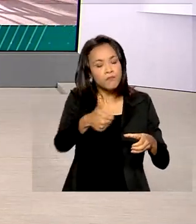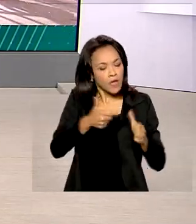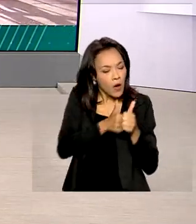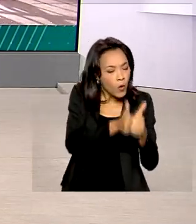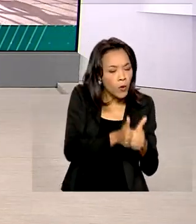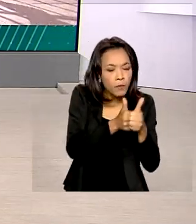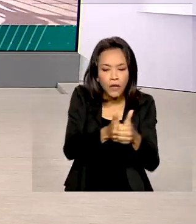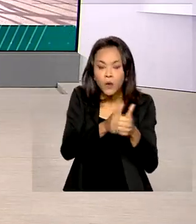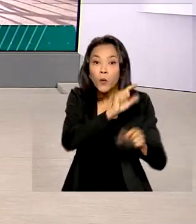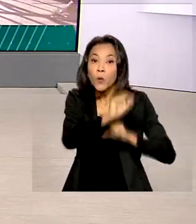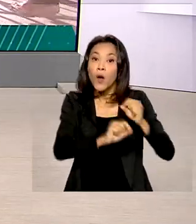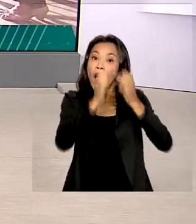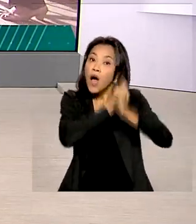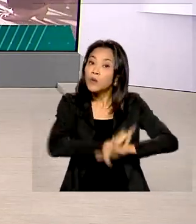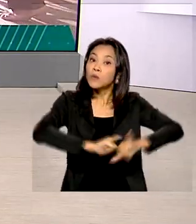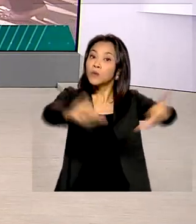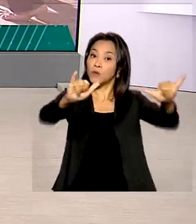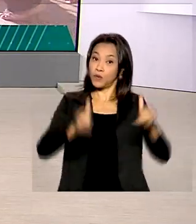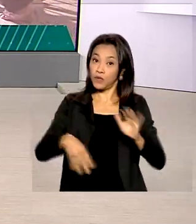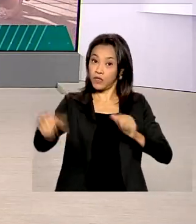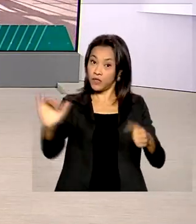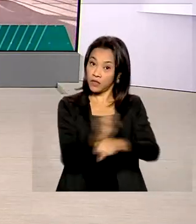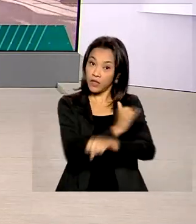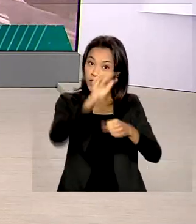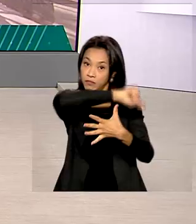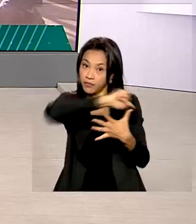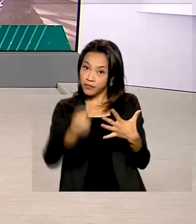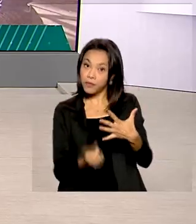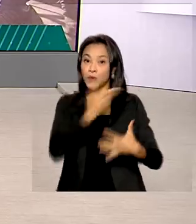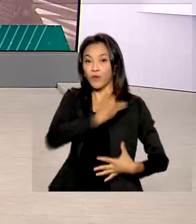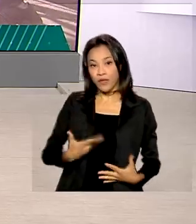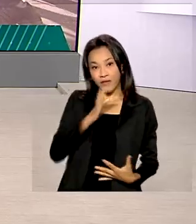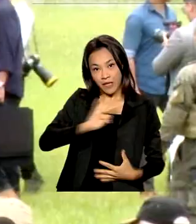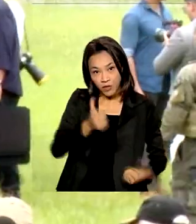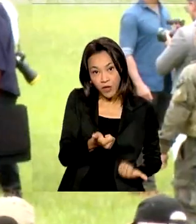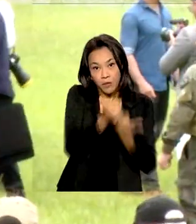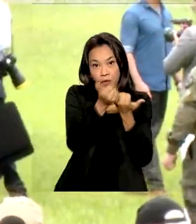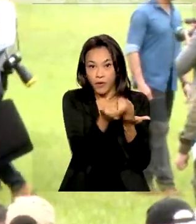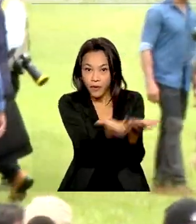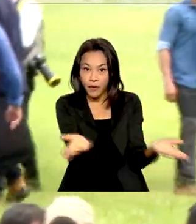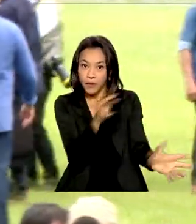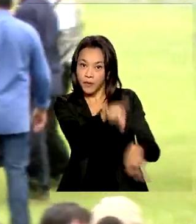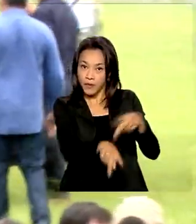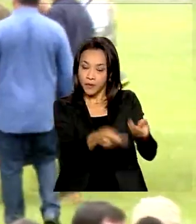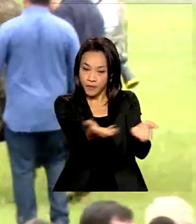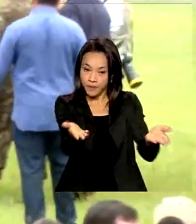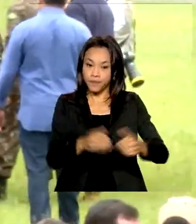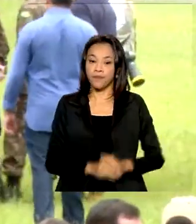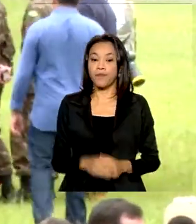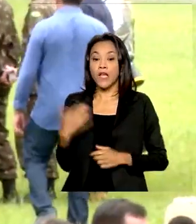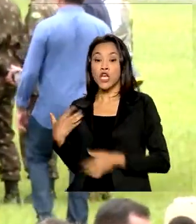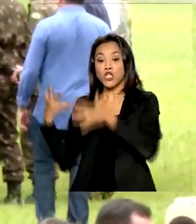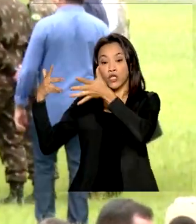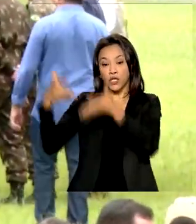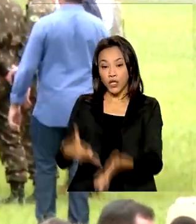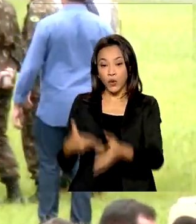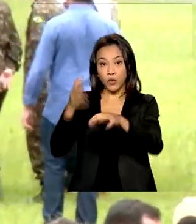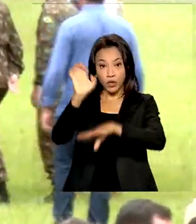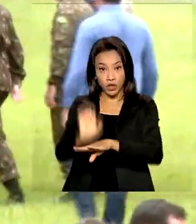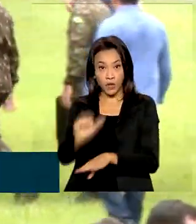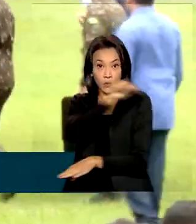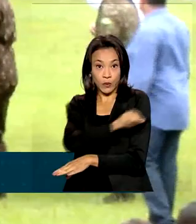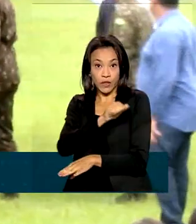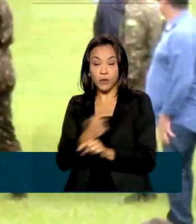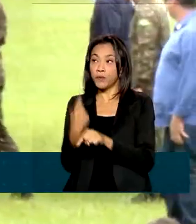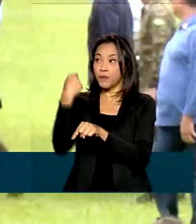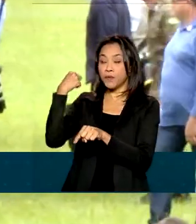acompanhou o anúncio de medidas do governo federal de apoio à população. Tão logo desembarcou no Rio de Janeiro, vindo da viagem oficial